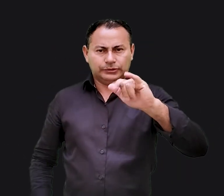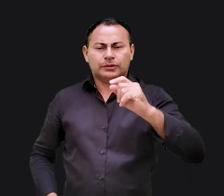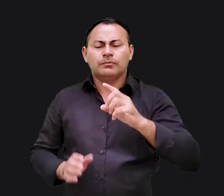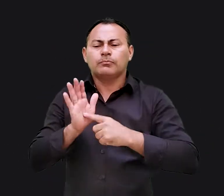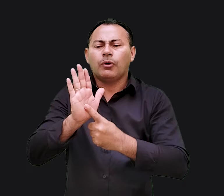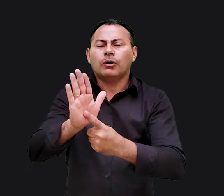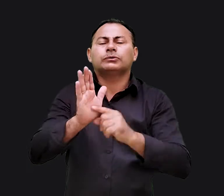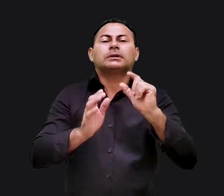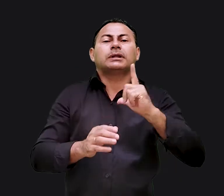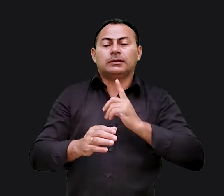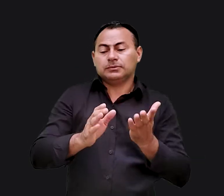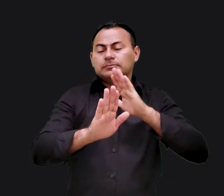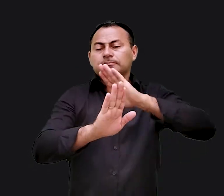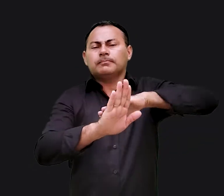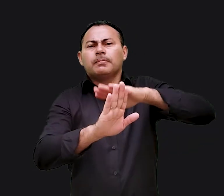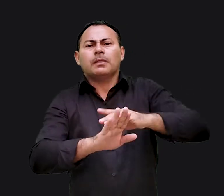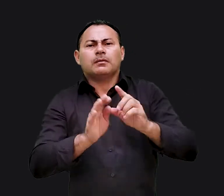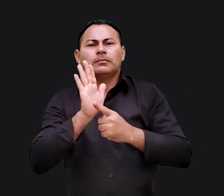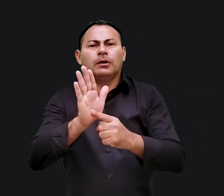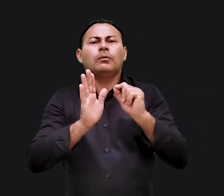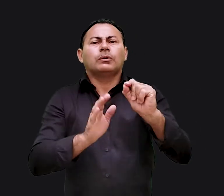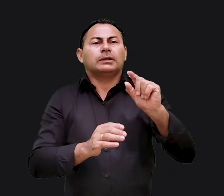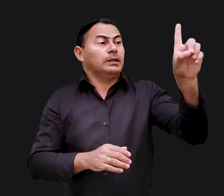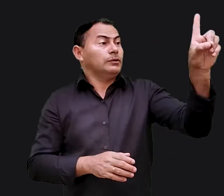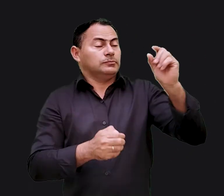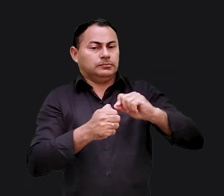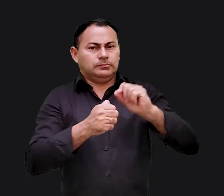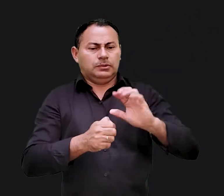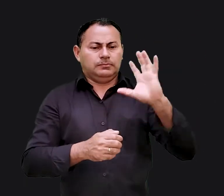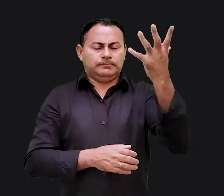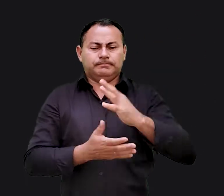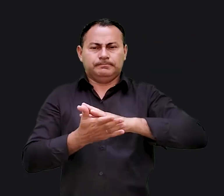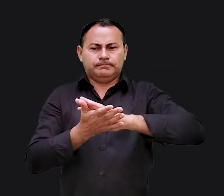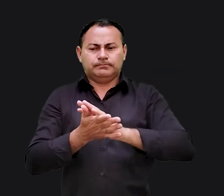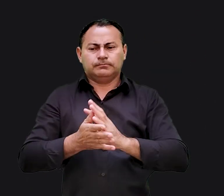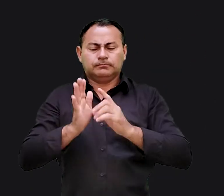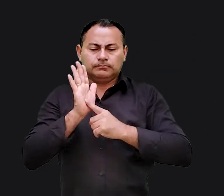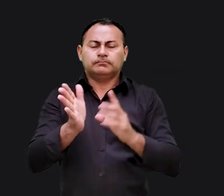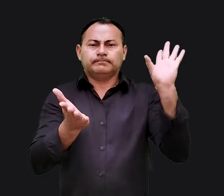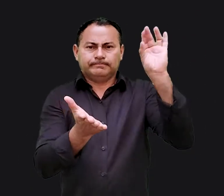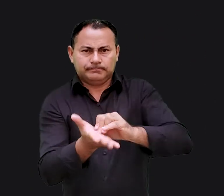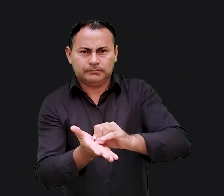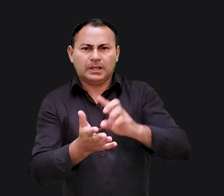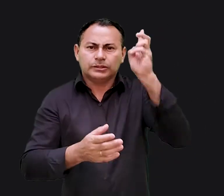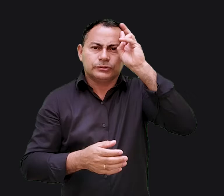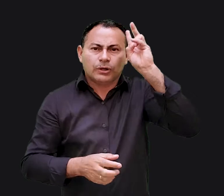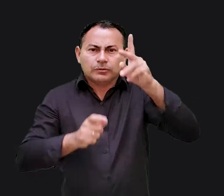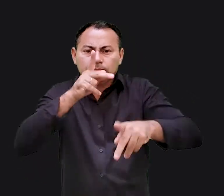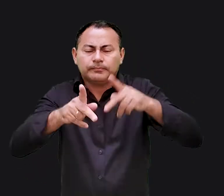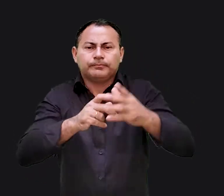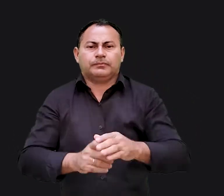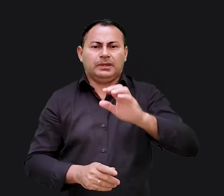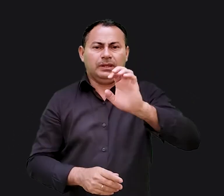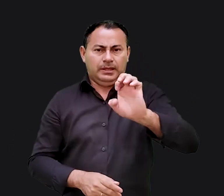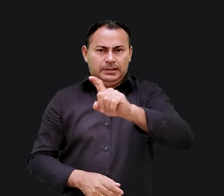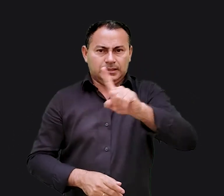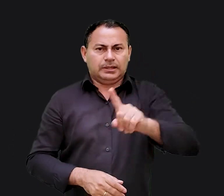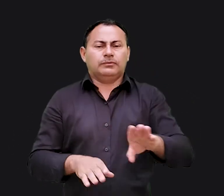véu e nos mostra o que acontecerá quando Deus fizer acontecer a consumação da história da humanidade.